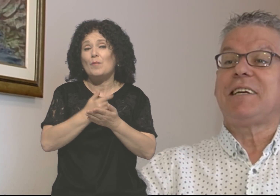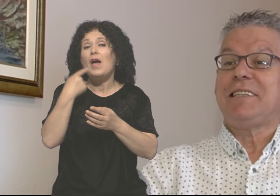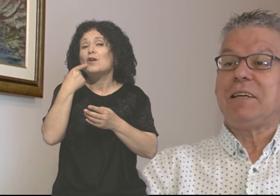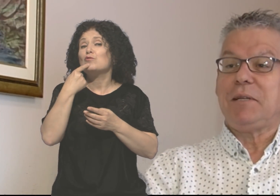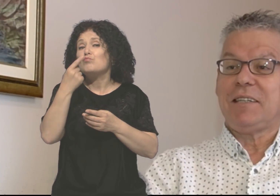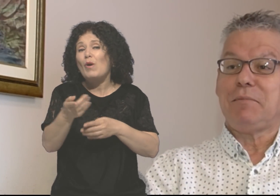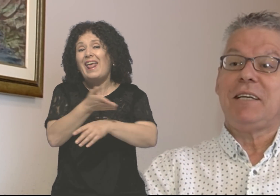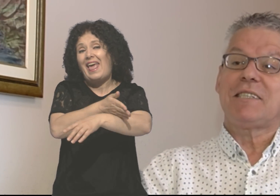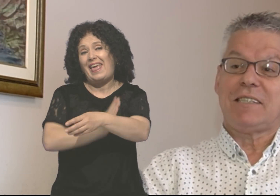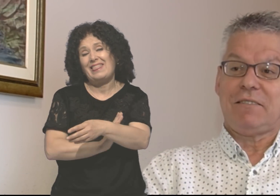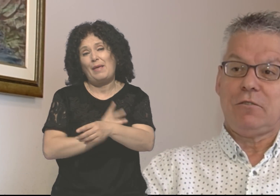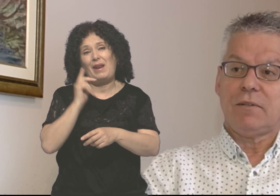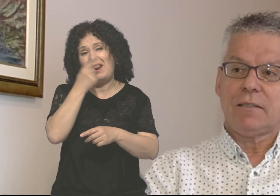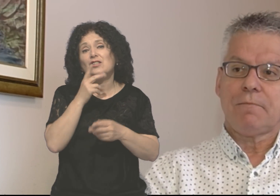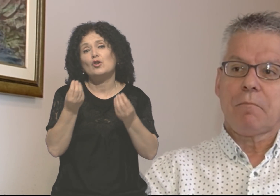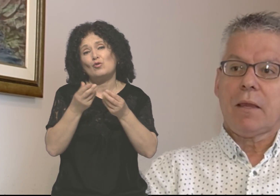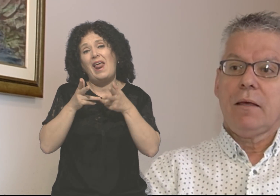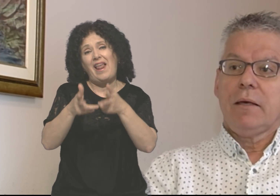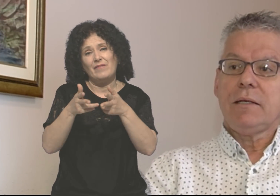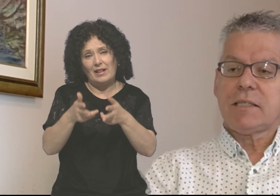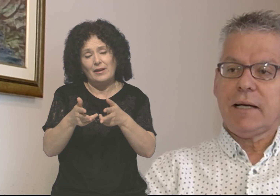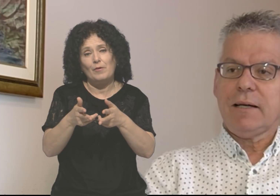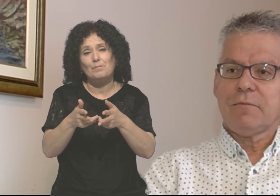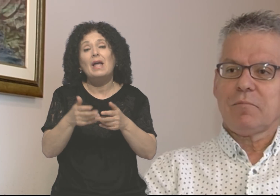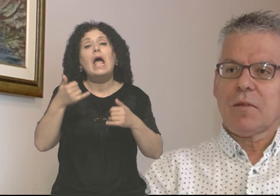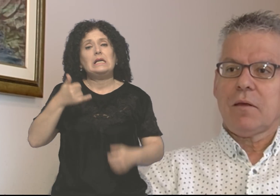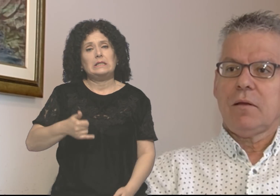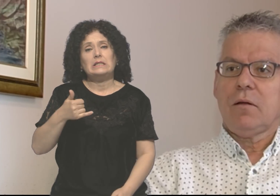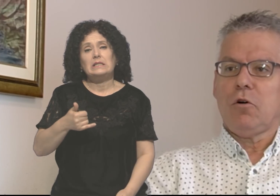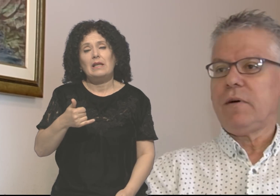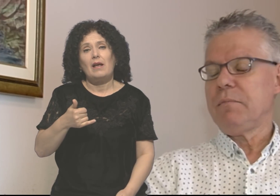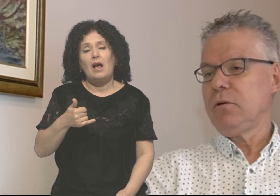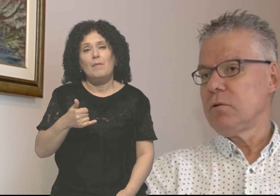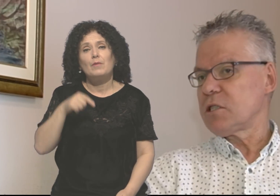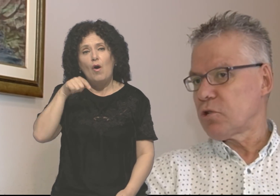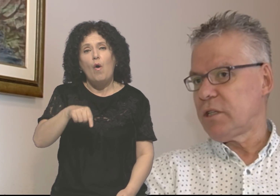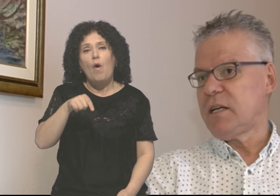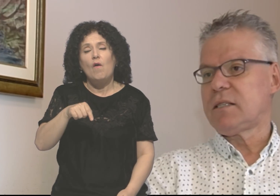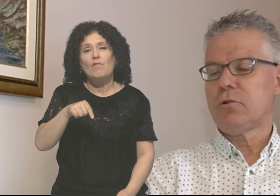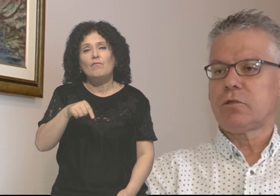се тие хендикепирани, бидејќи се навредуваат. И сега, ова е меѓу